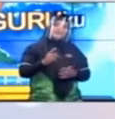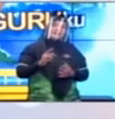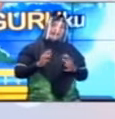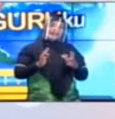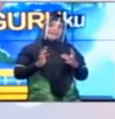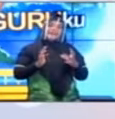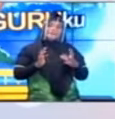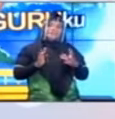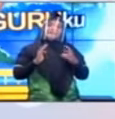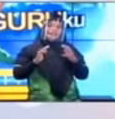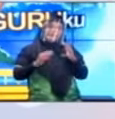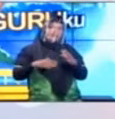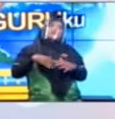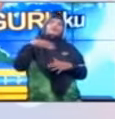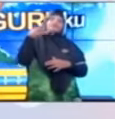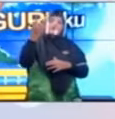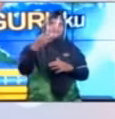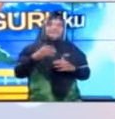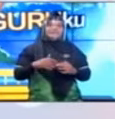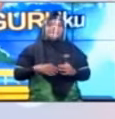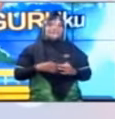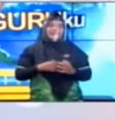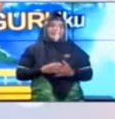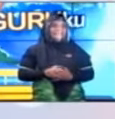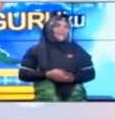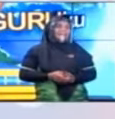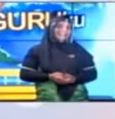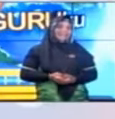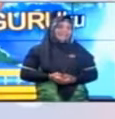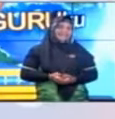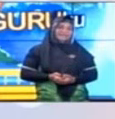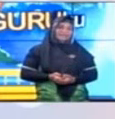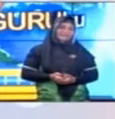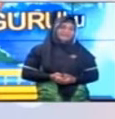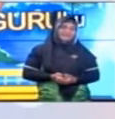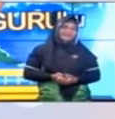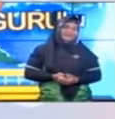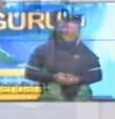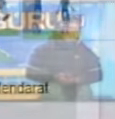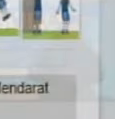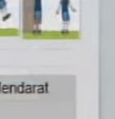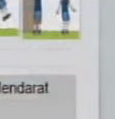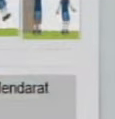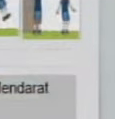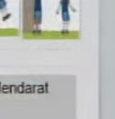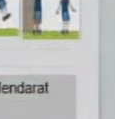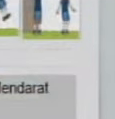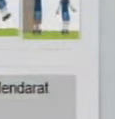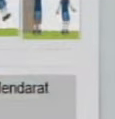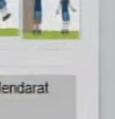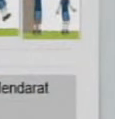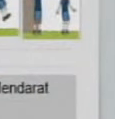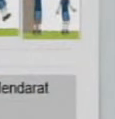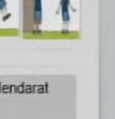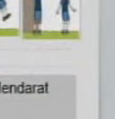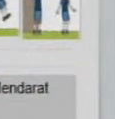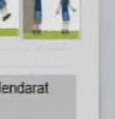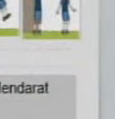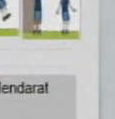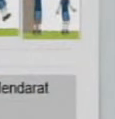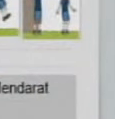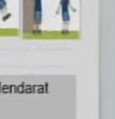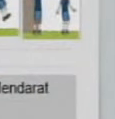itu ada persiapan untuk meloncat ke dahan pohon. Oh, berarti bertumpu dengan kedua kaki itu, Bu Regina? Betul sekali, Pak. Oh, bagus. Kalau